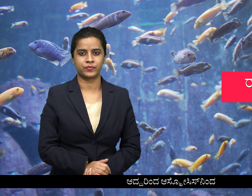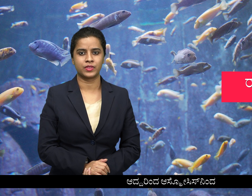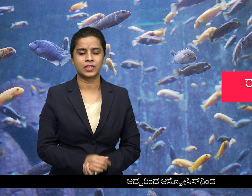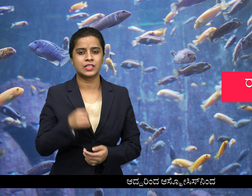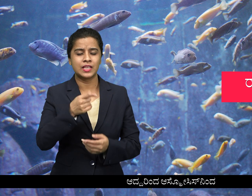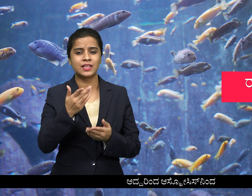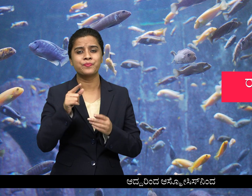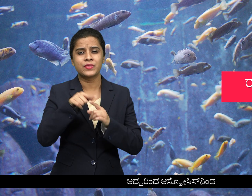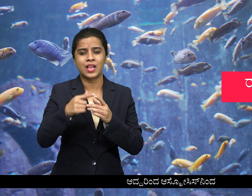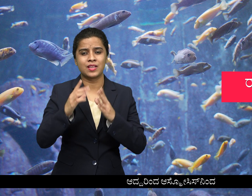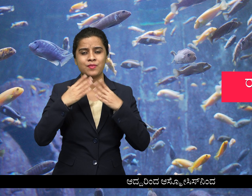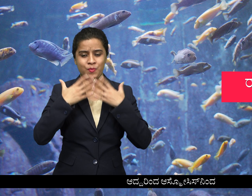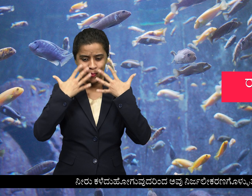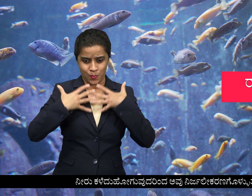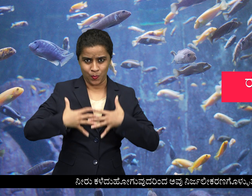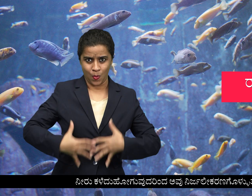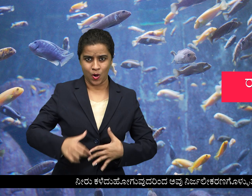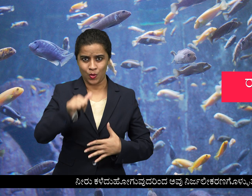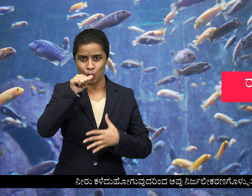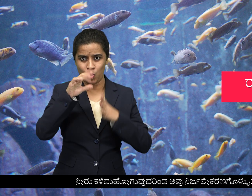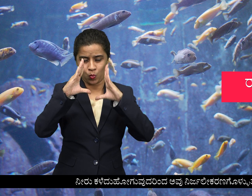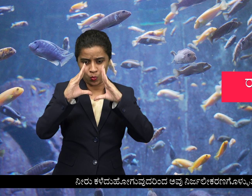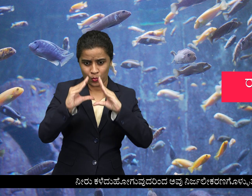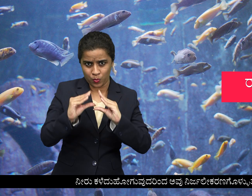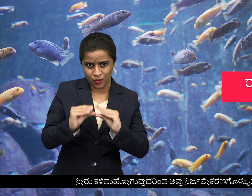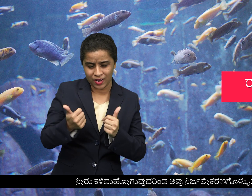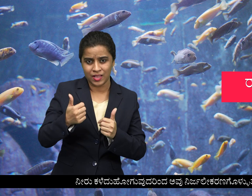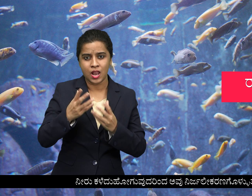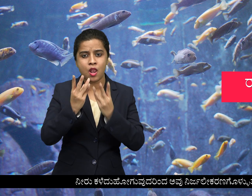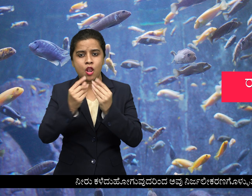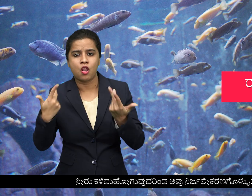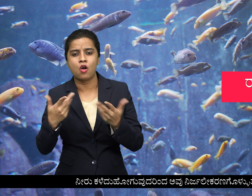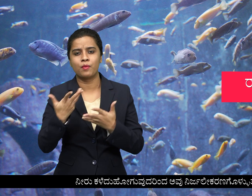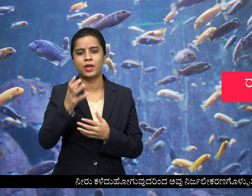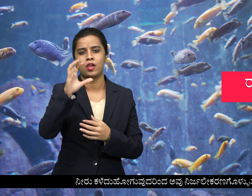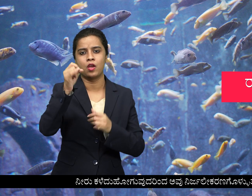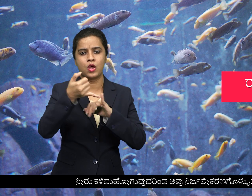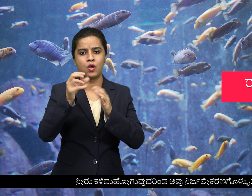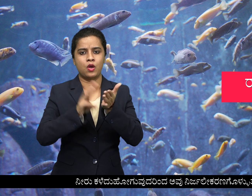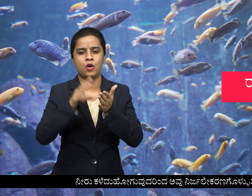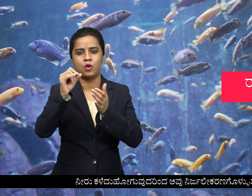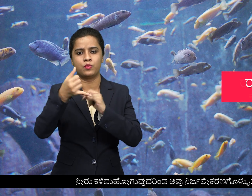ಆದ್ದರಿಂದ ಆಸ್ಮೋಸಿಸ್ನಿಂದ ನೀರು ಕಳೆದು ಹೋಗುವುದರಿಂದ ಅವು ನಿರ್ಜಲೀಕರಣಗೊಳ್ಳುತ್ತವೆ.